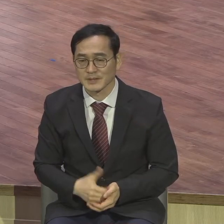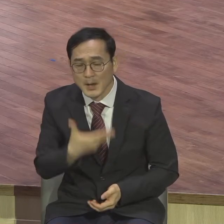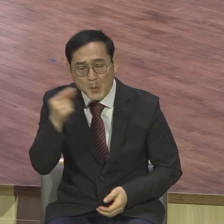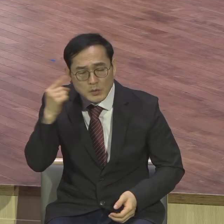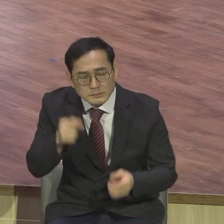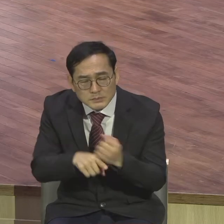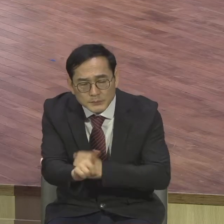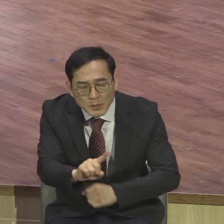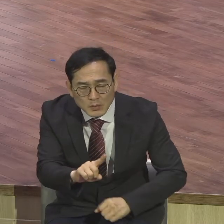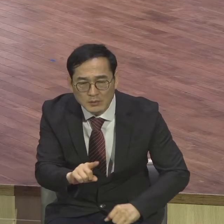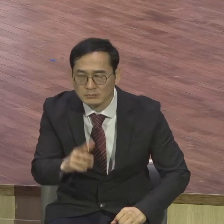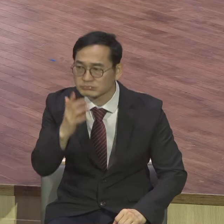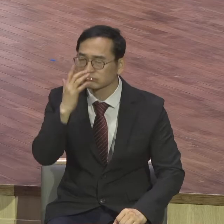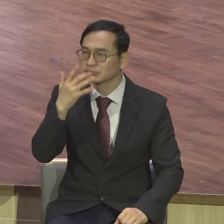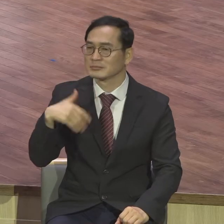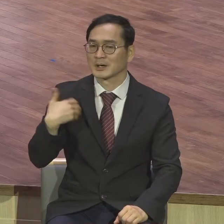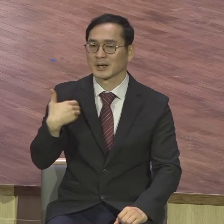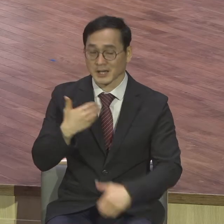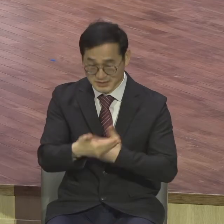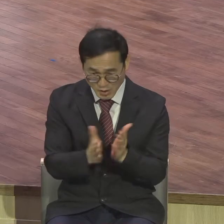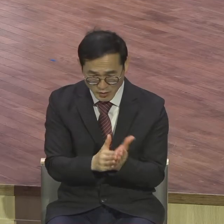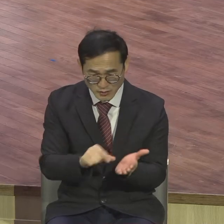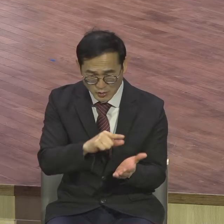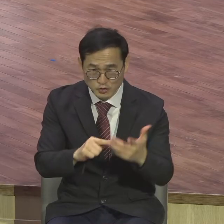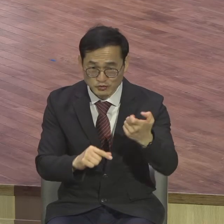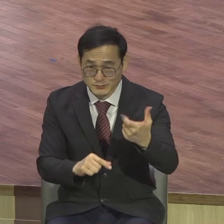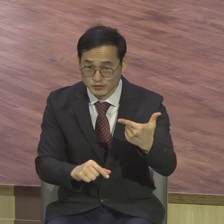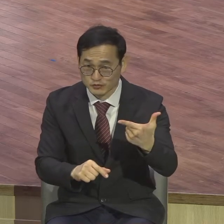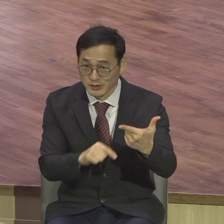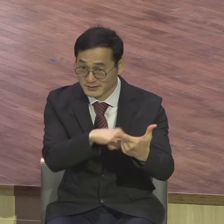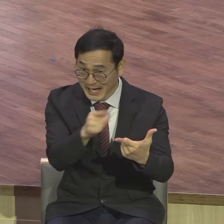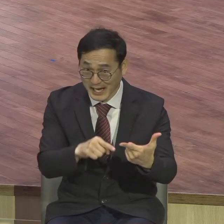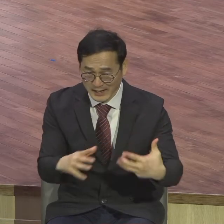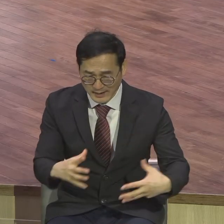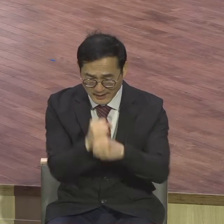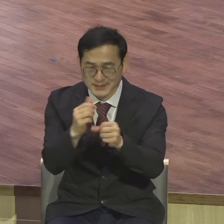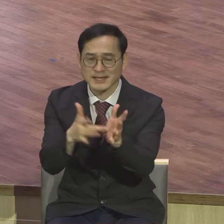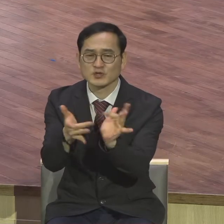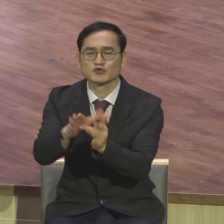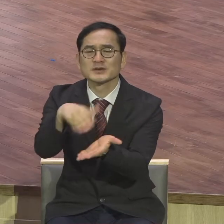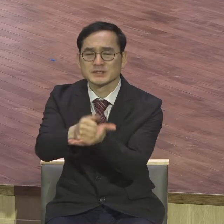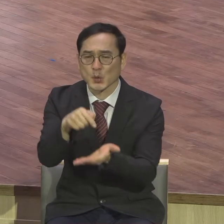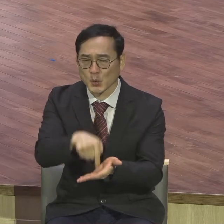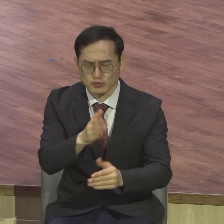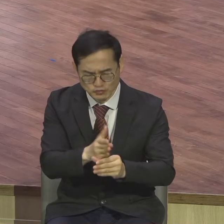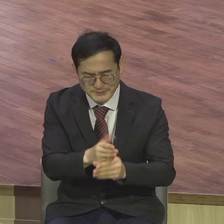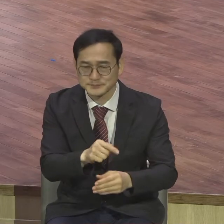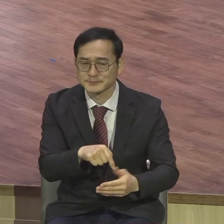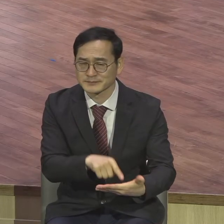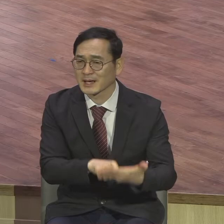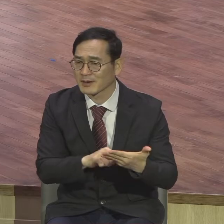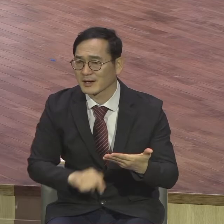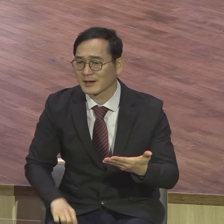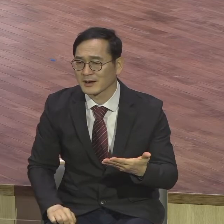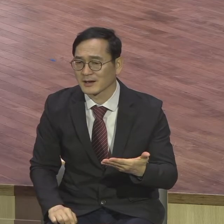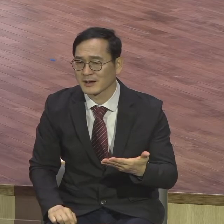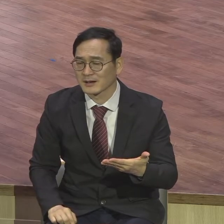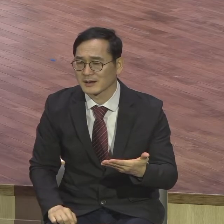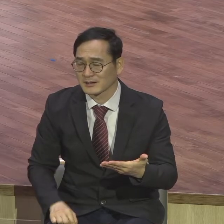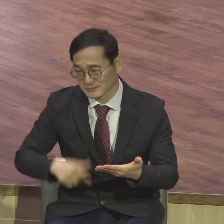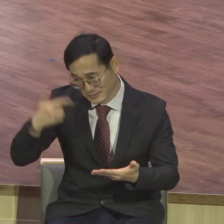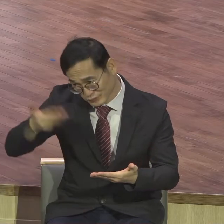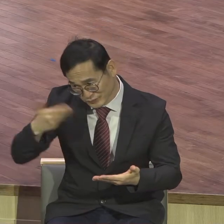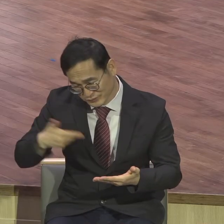이 66권이 그걸 말하는데 설명 못해요. 정확하게 성경 구절을 갖다 대지도